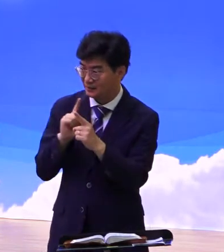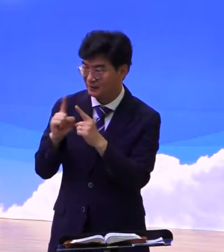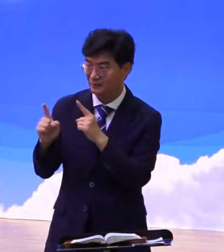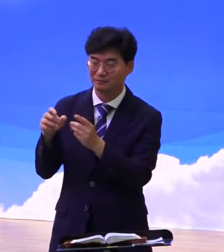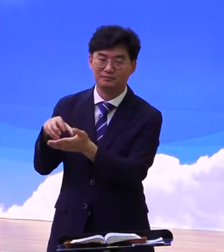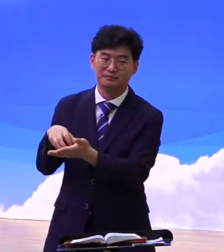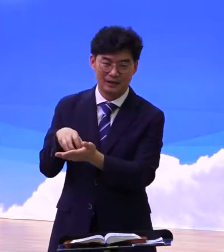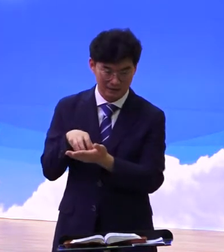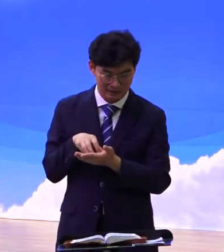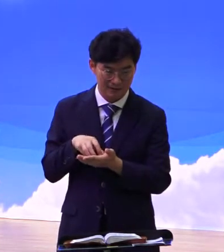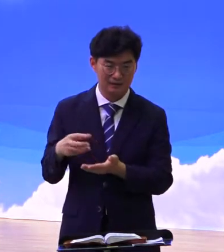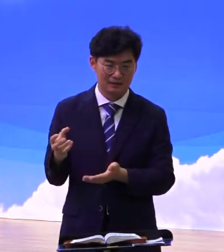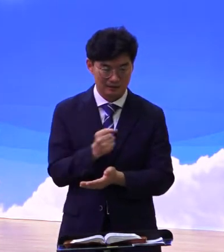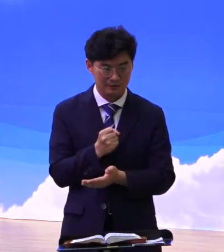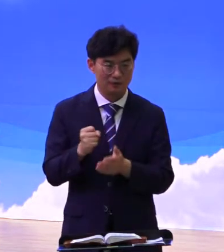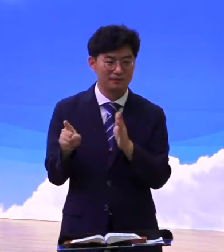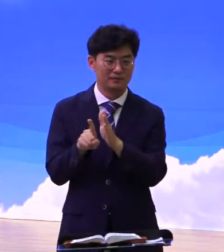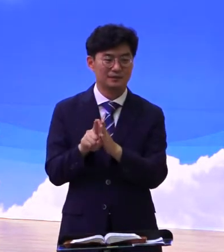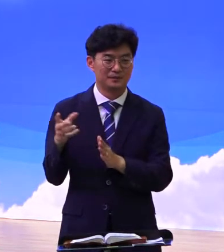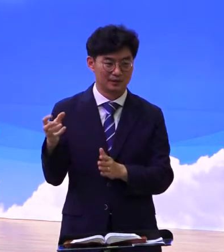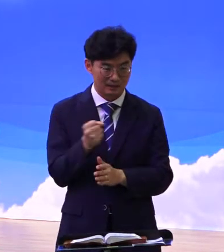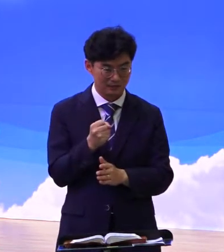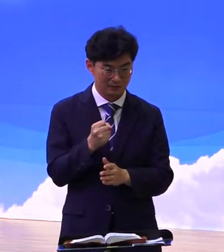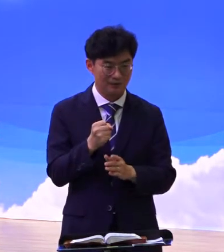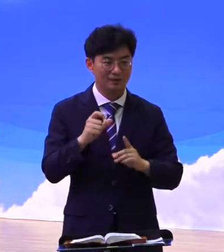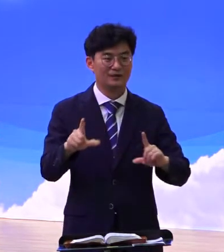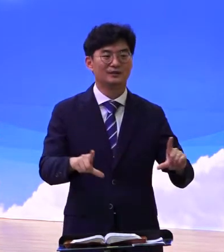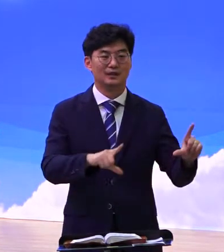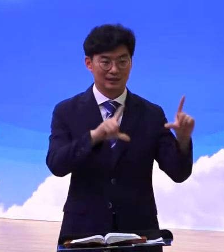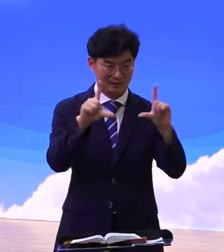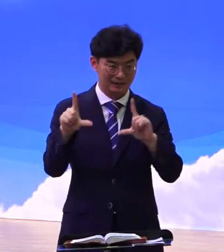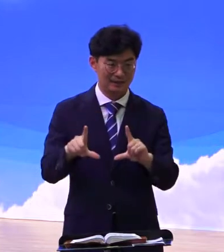진정한 분별력이고 능력이라는 것입니다.